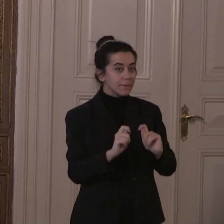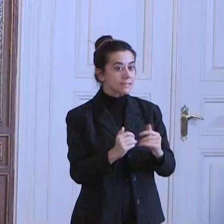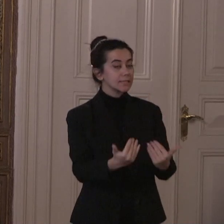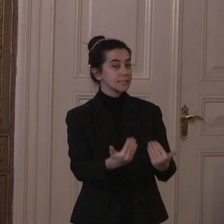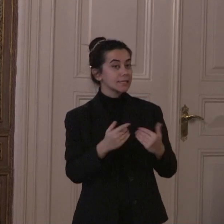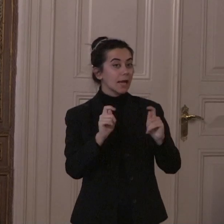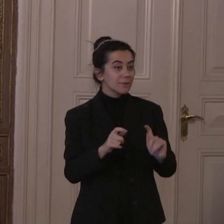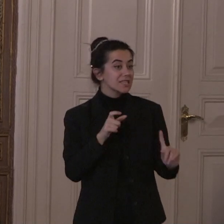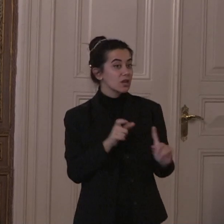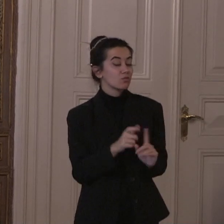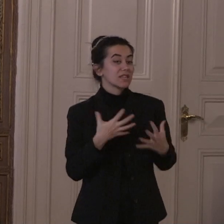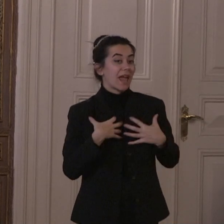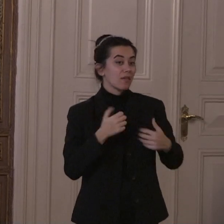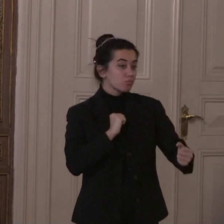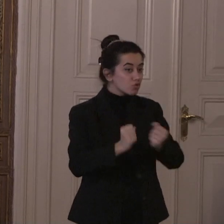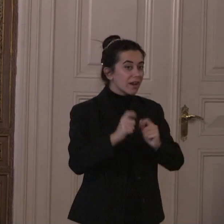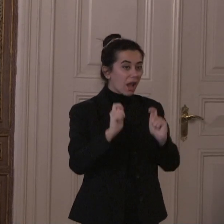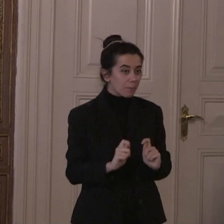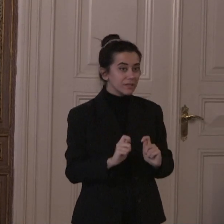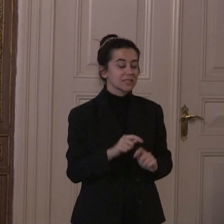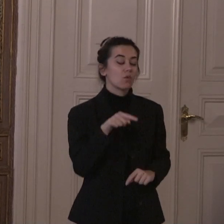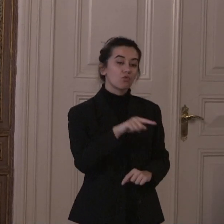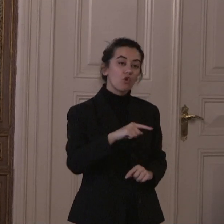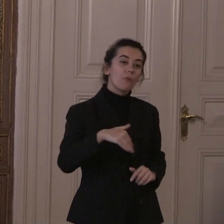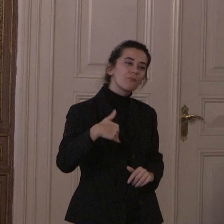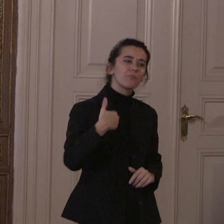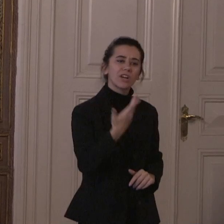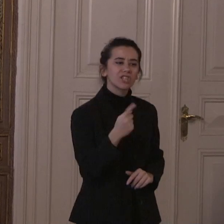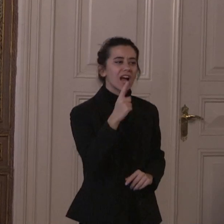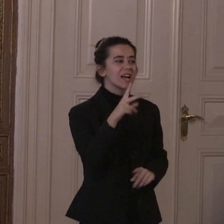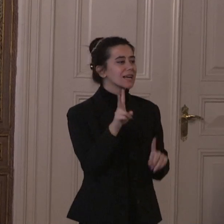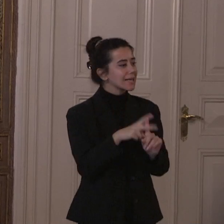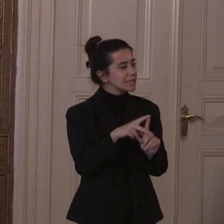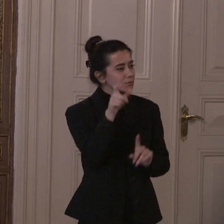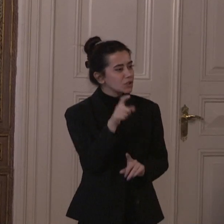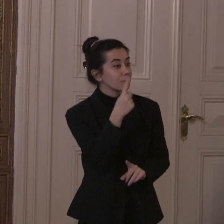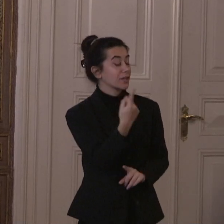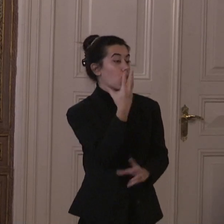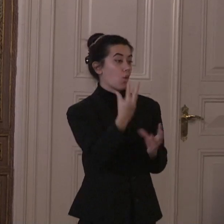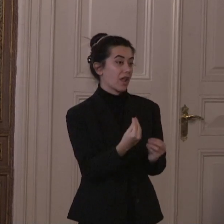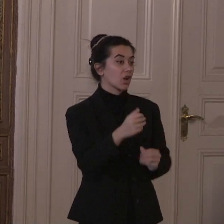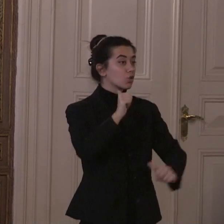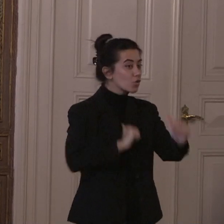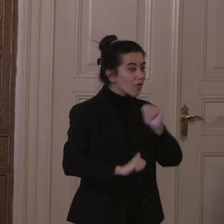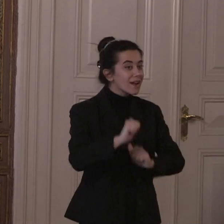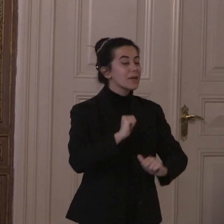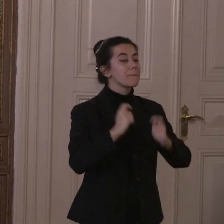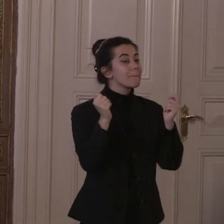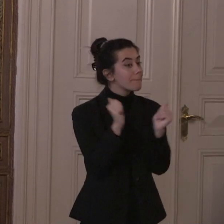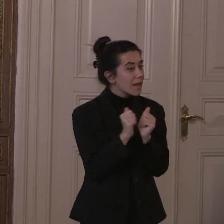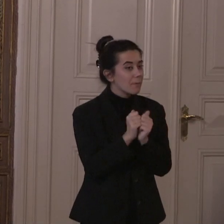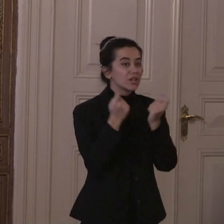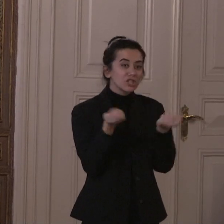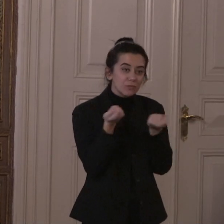aktif çalışmasıydı. Bir başkası katılımcı bir şekilde üniversitemizle birlikte çalışmak,